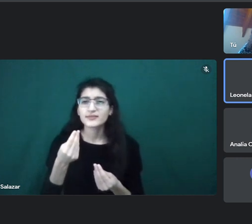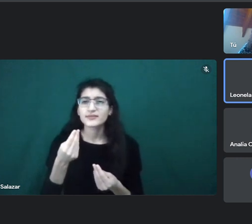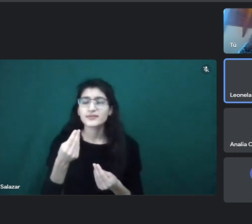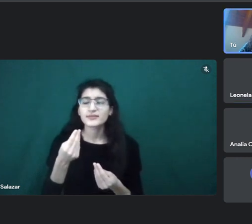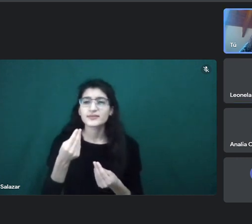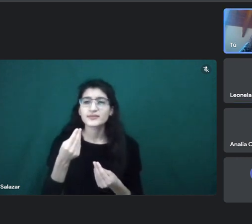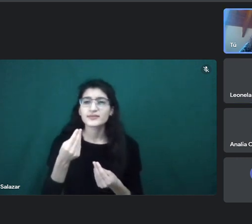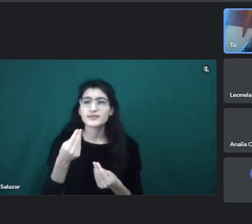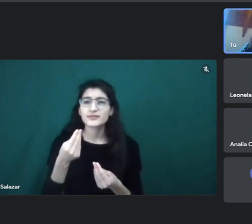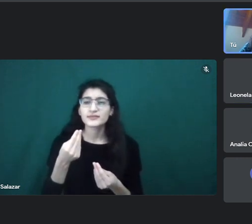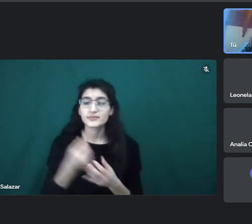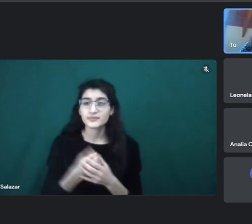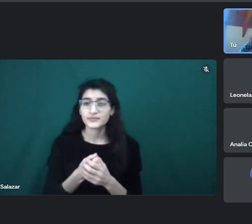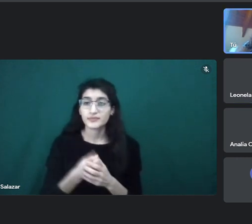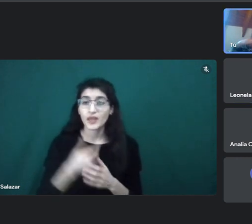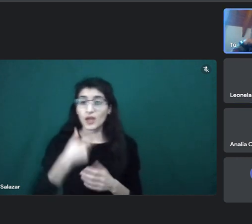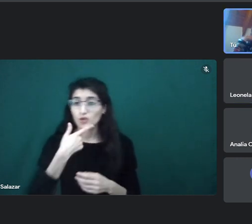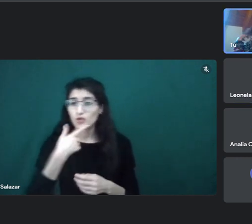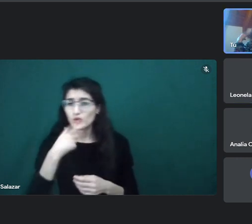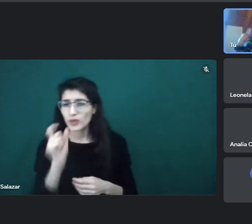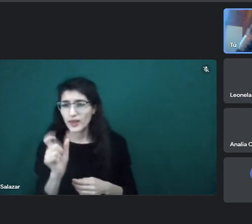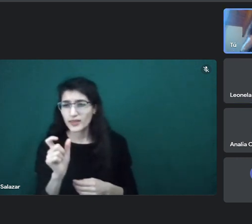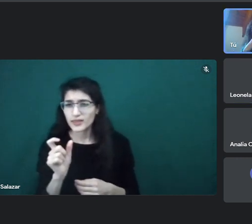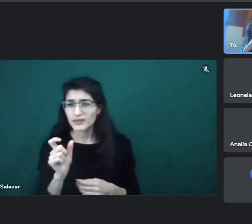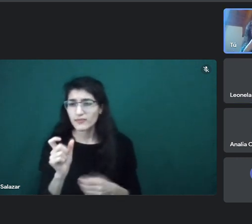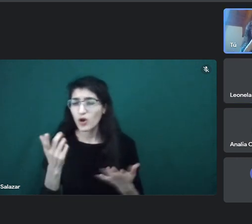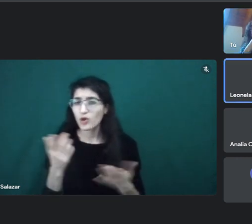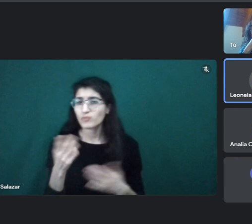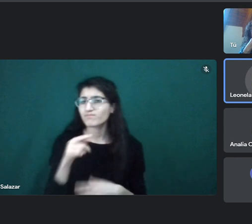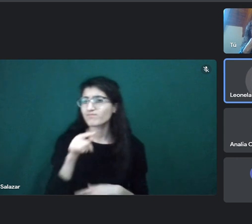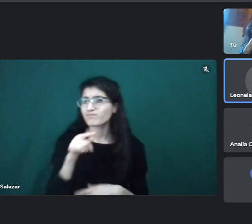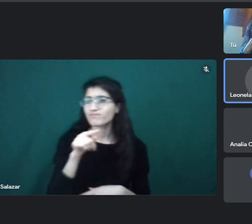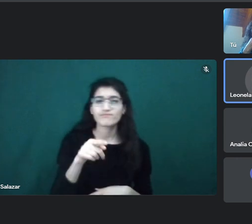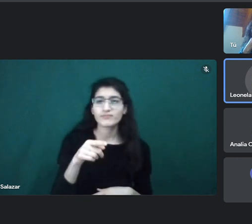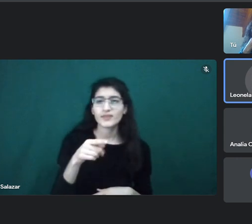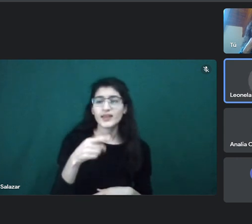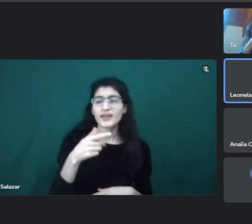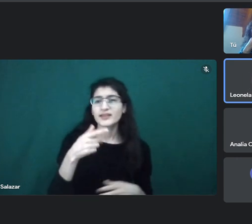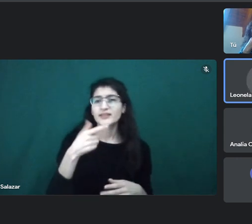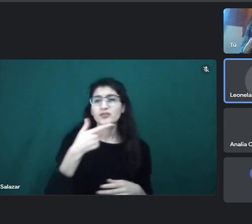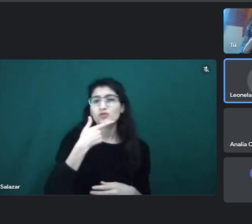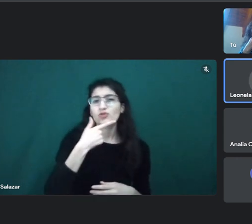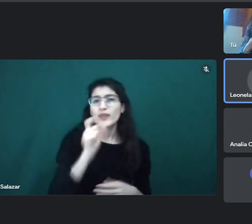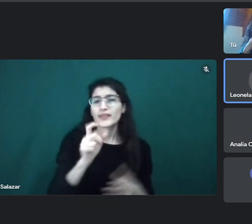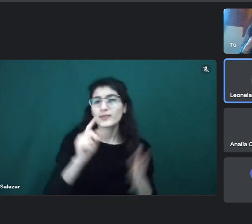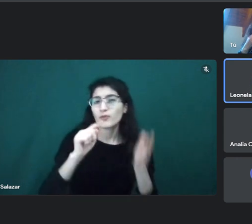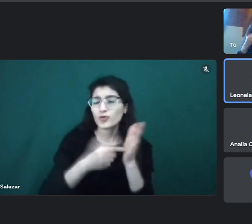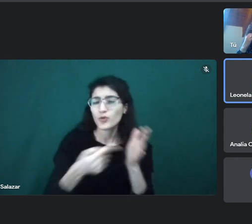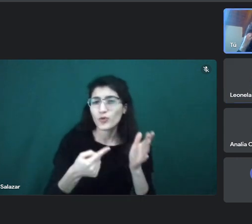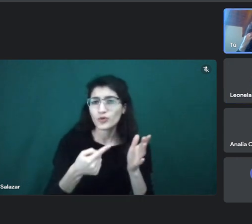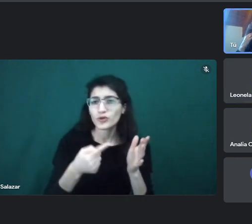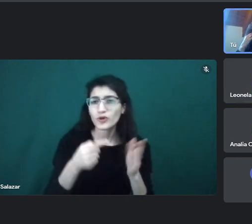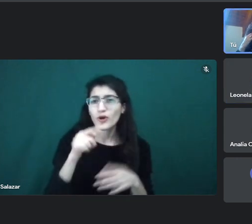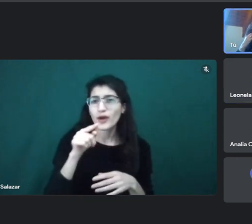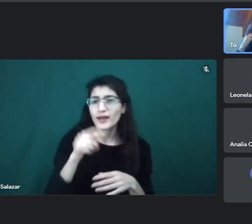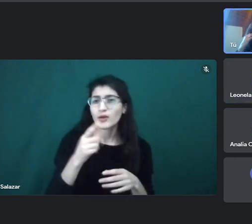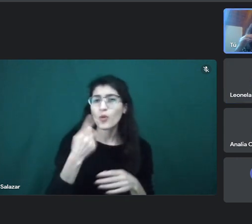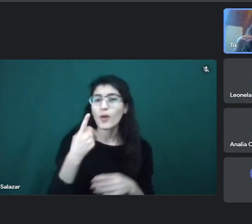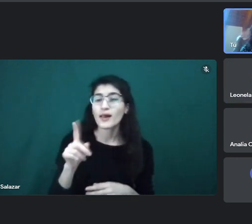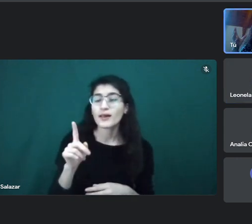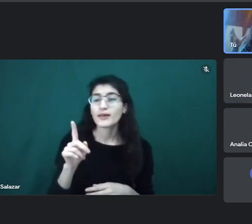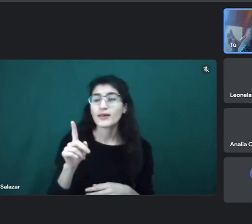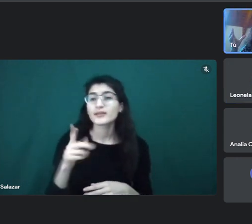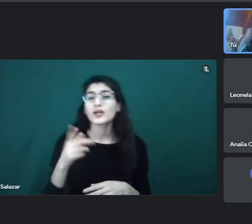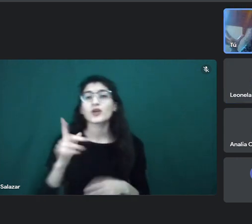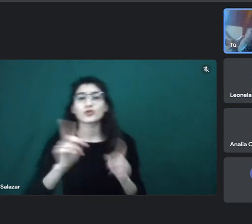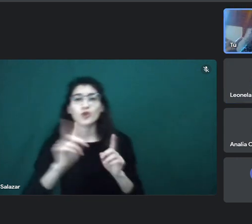¿Cuál es el, cómo sería ese bloque? ¿Cuál es el sustantivo núcleo? No, es un premodificador. Es un premodificador. Estamos hablando de